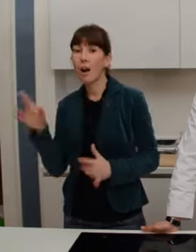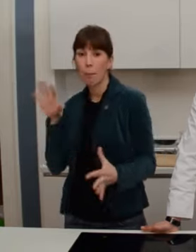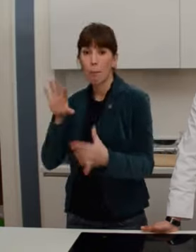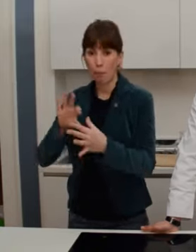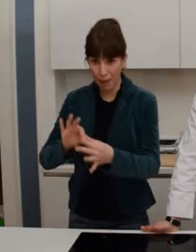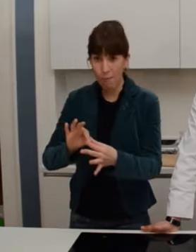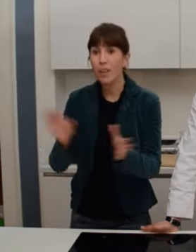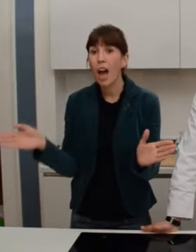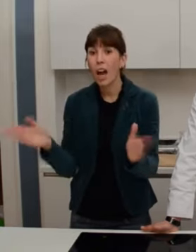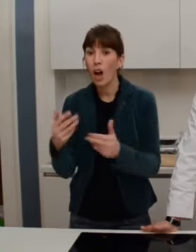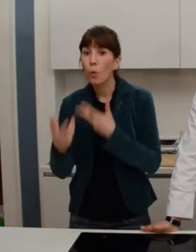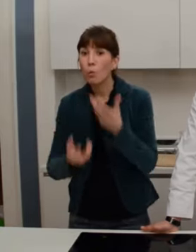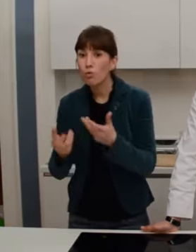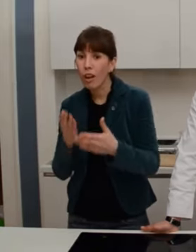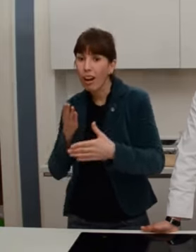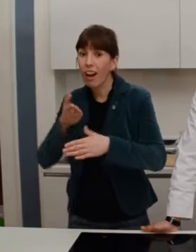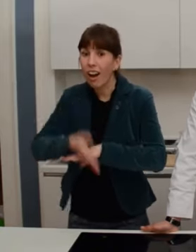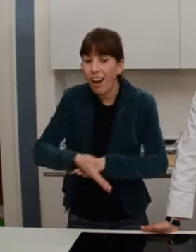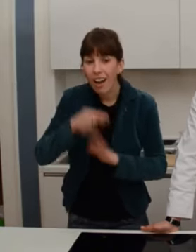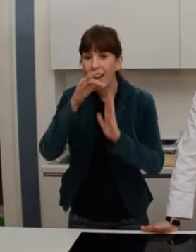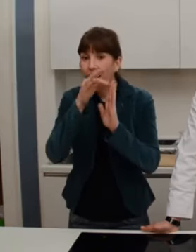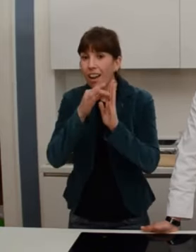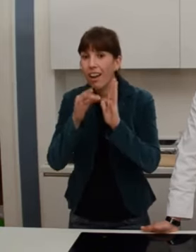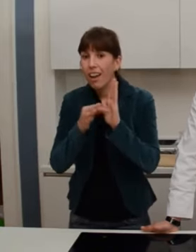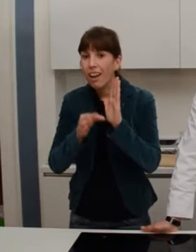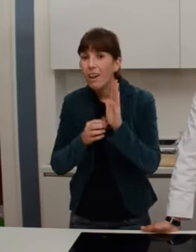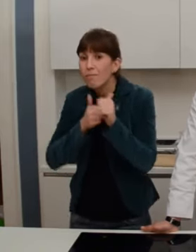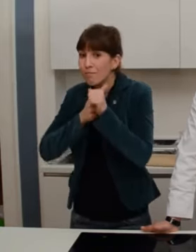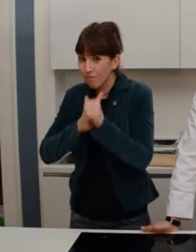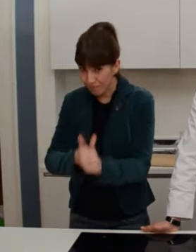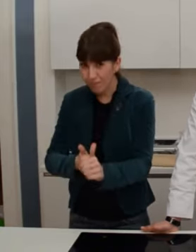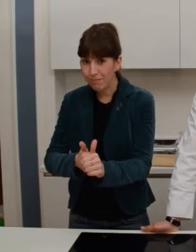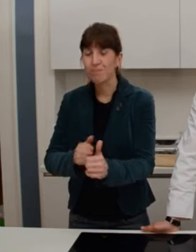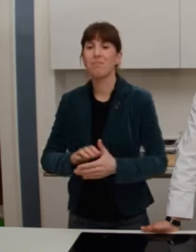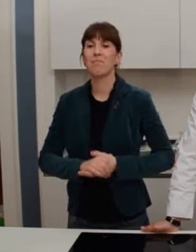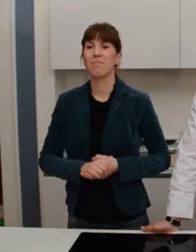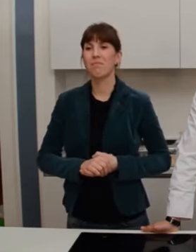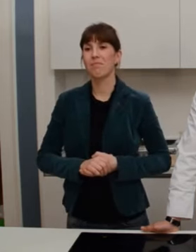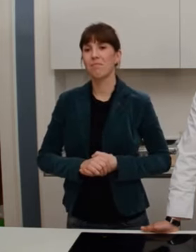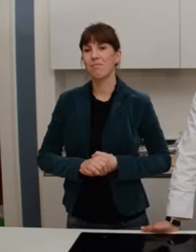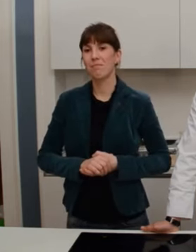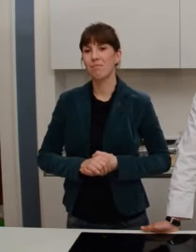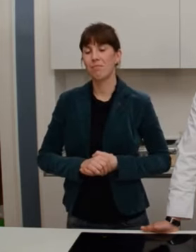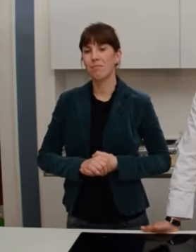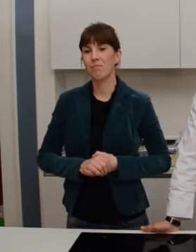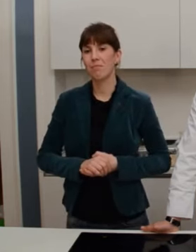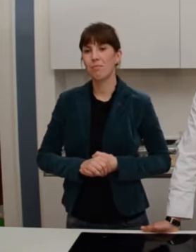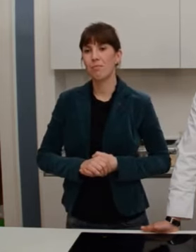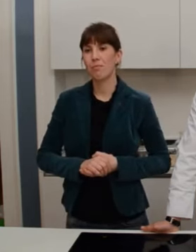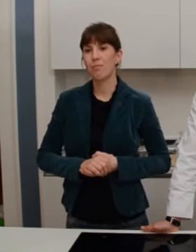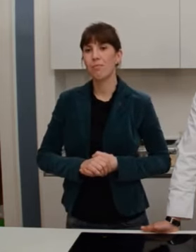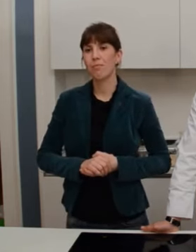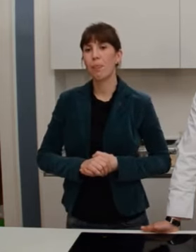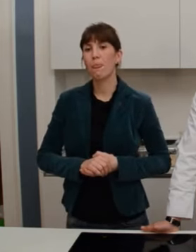cucina e seguire passo passo le varie fasi della preparazione una chat consente di